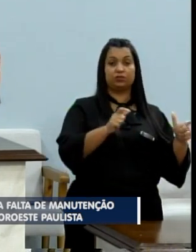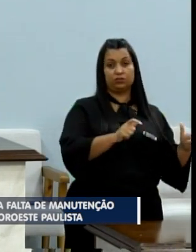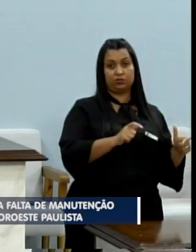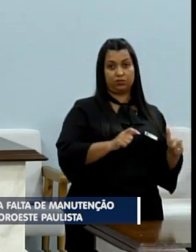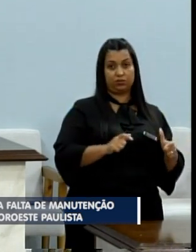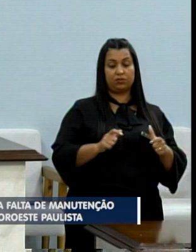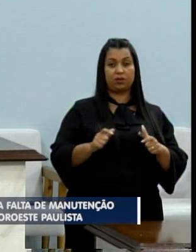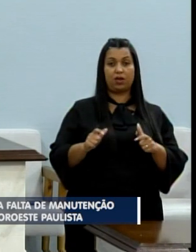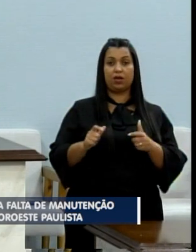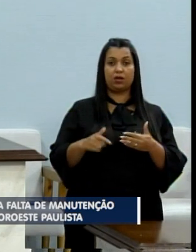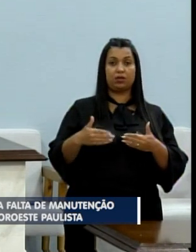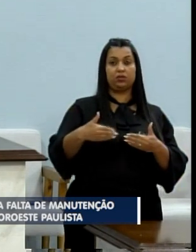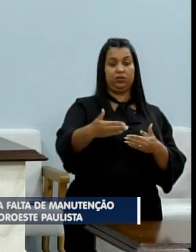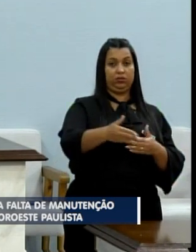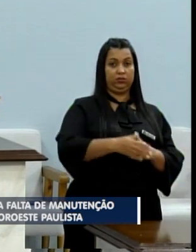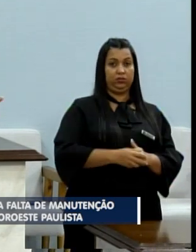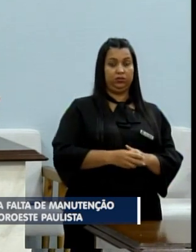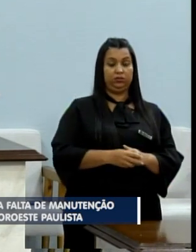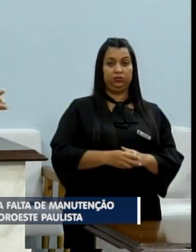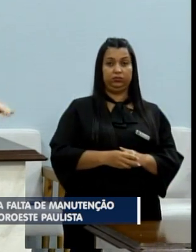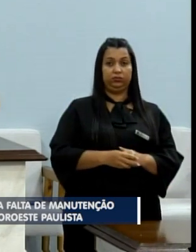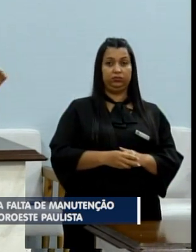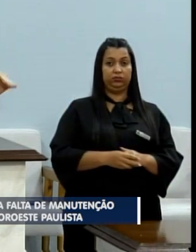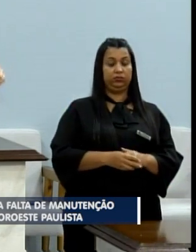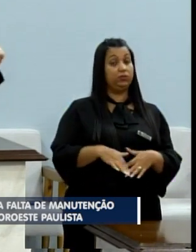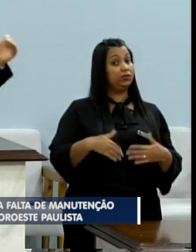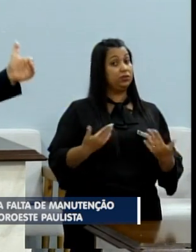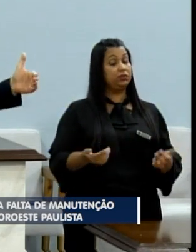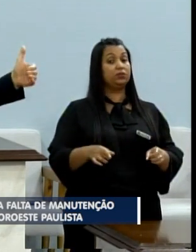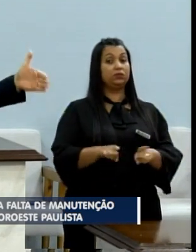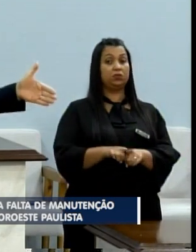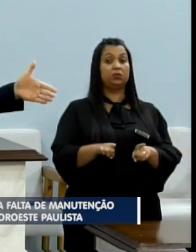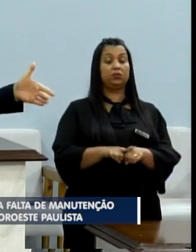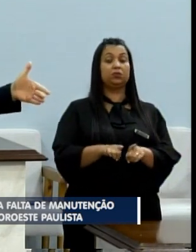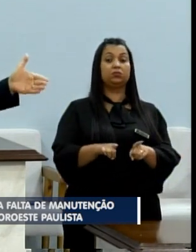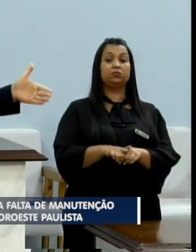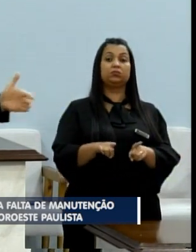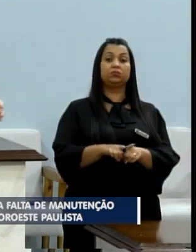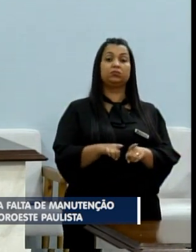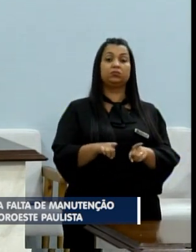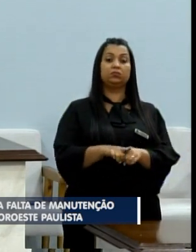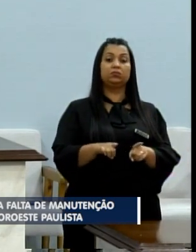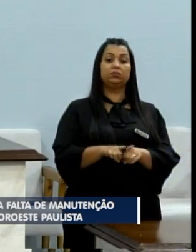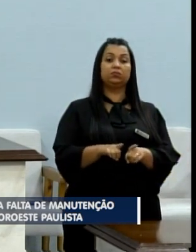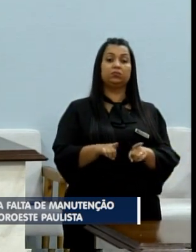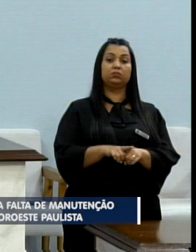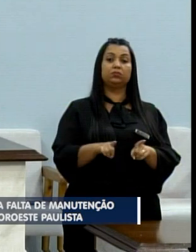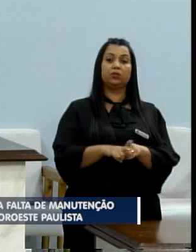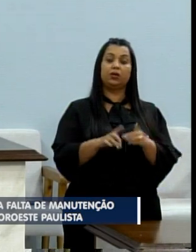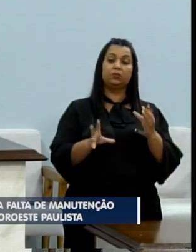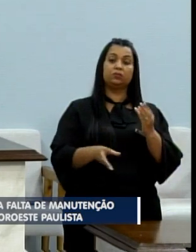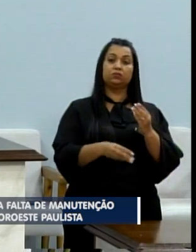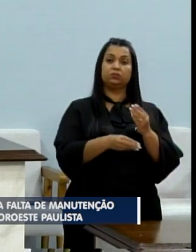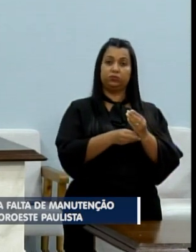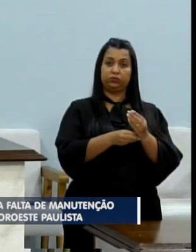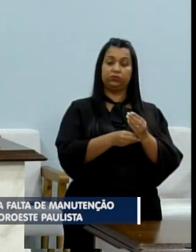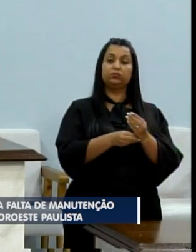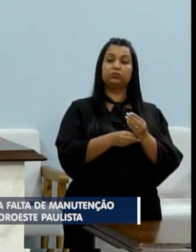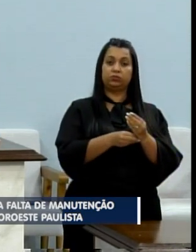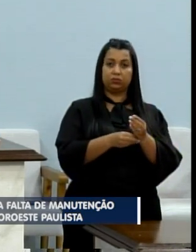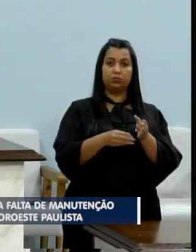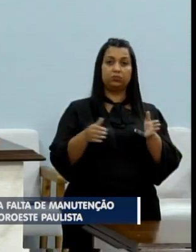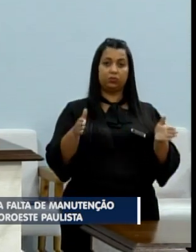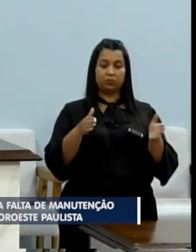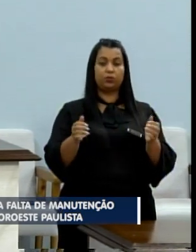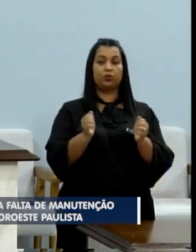aí, daqui para frente. Tá? Então, e, além disso, um aditivo também, cópia do aditivo, que deverá ser feito aí